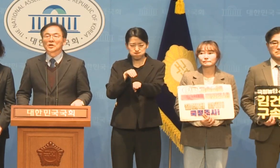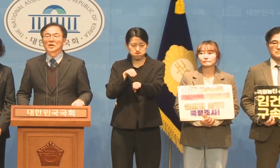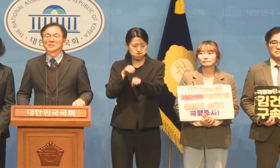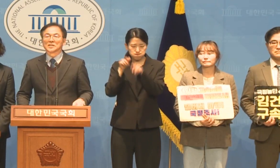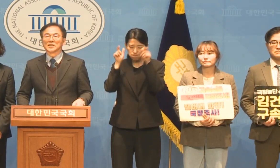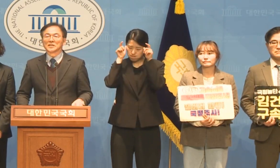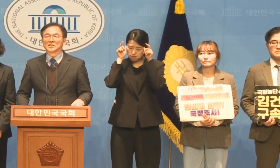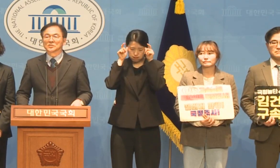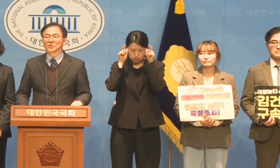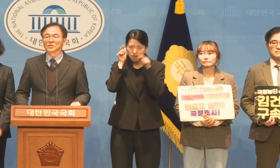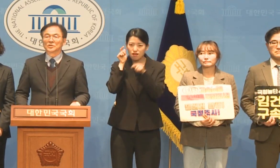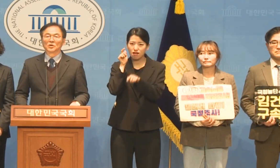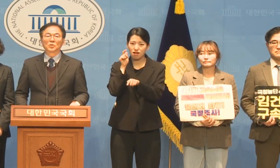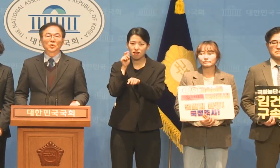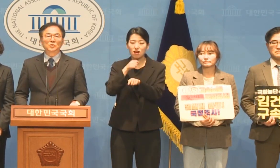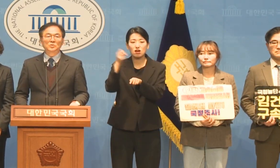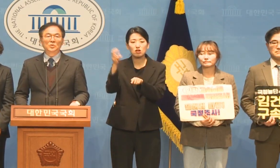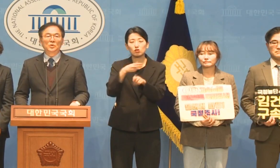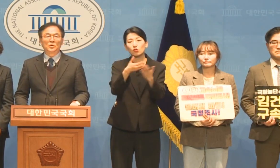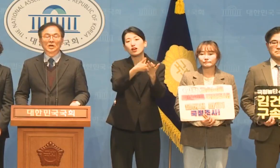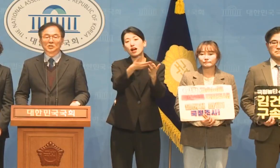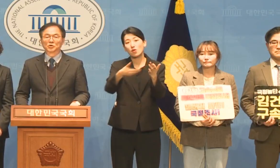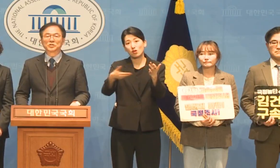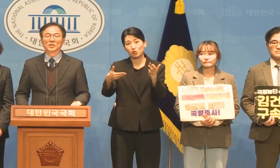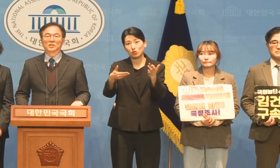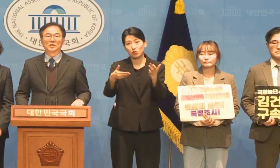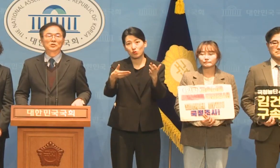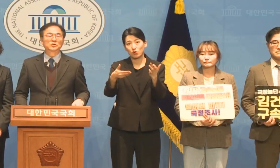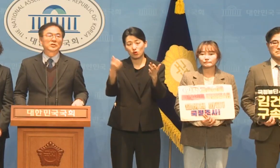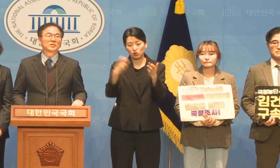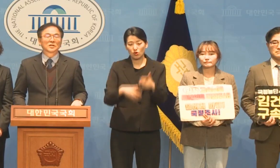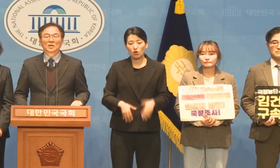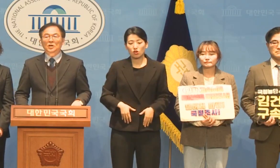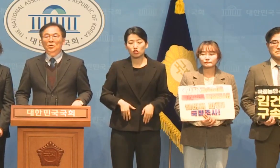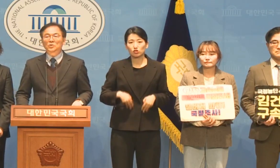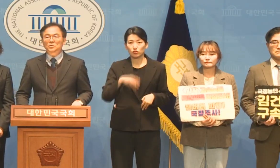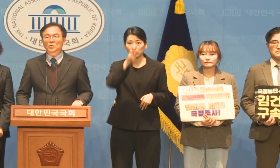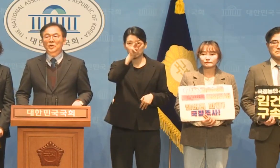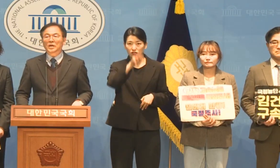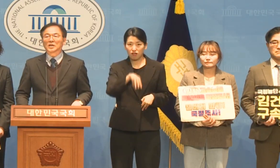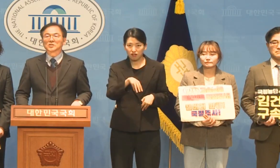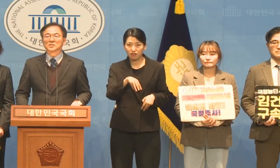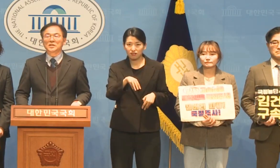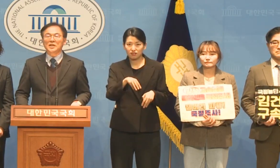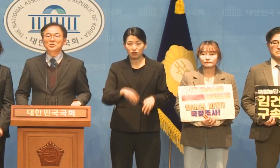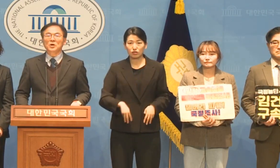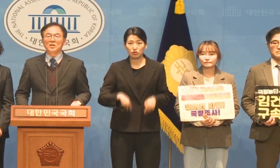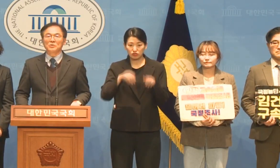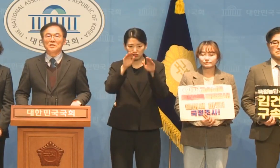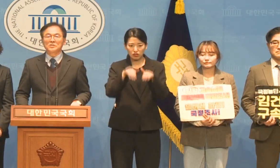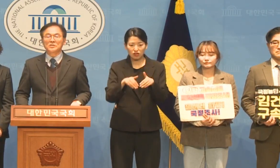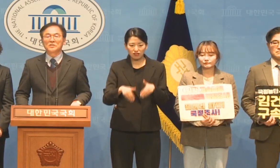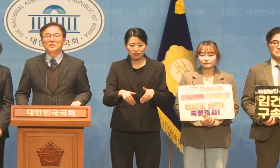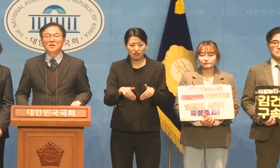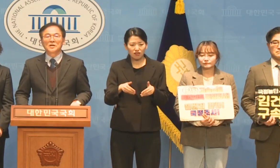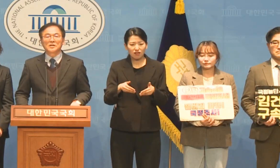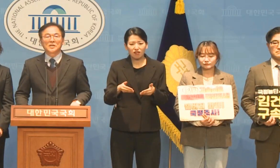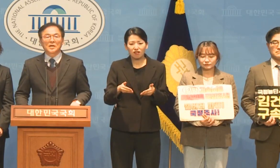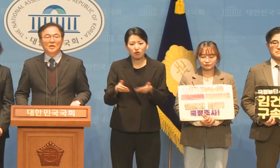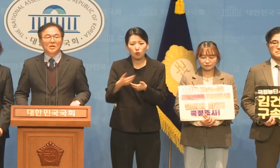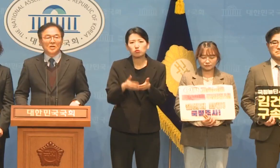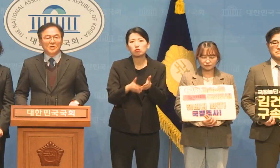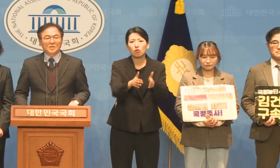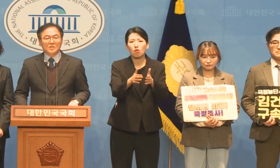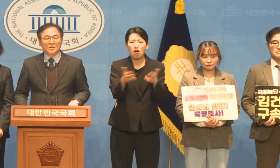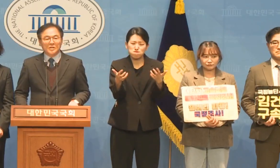강원도 가는 영동 고속도로, 춘천 경춘선 고속도로의 정체를 해소하기 위해서